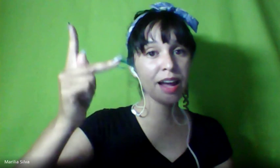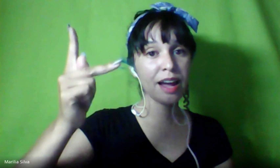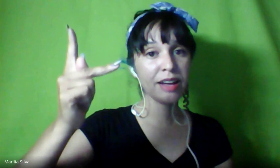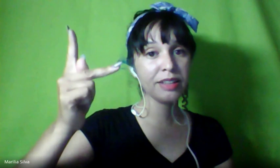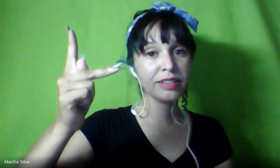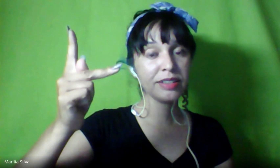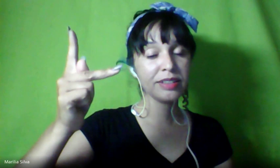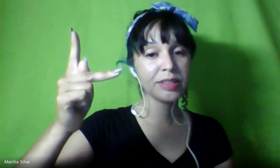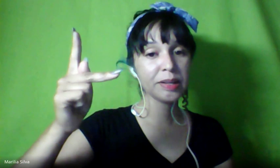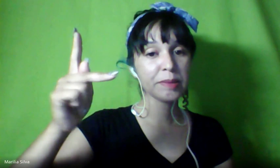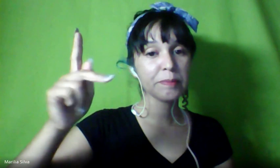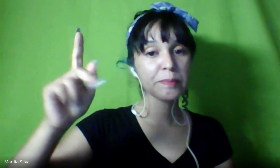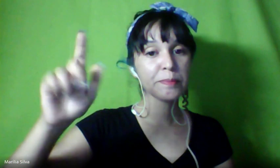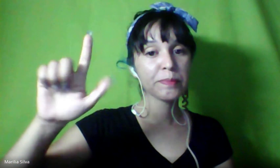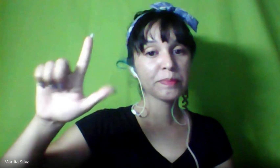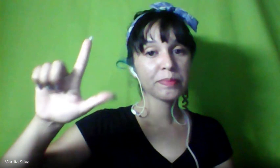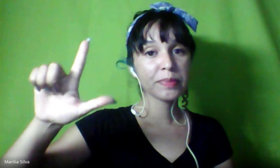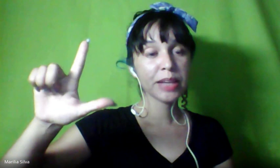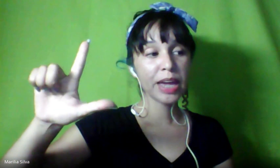K,